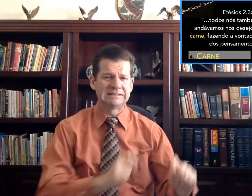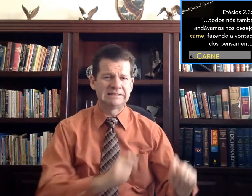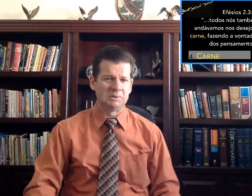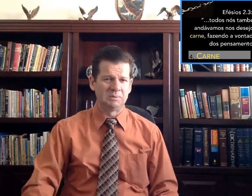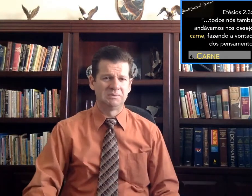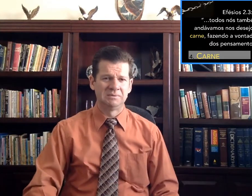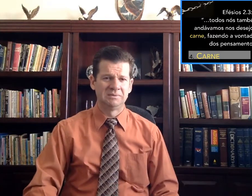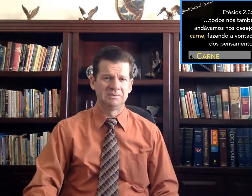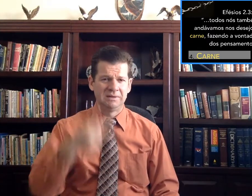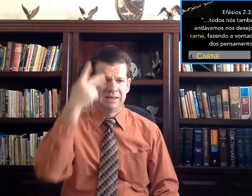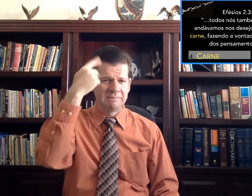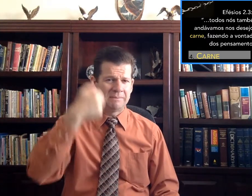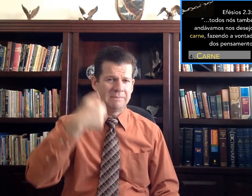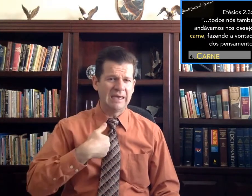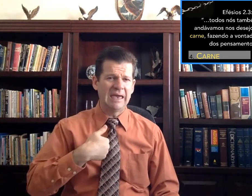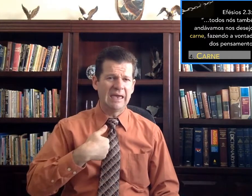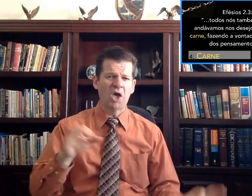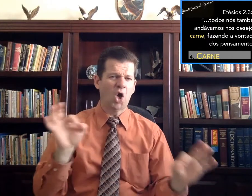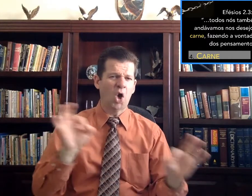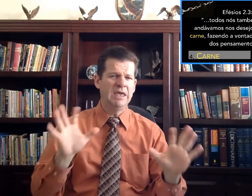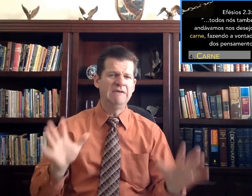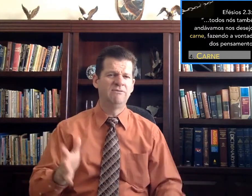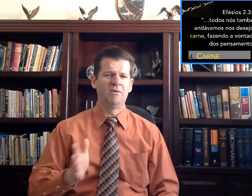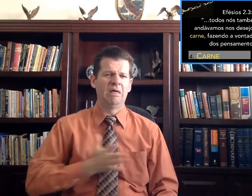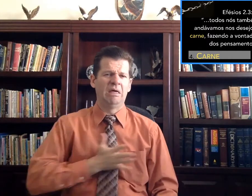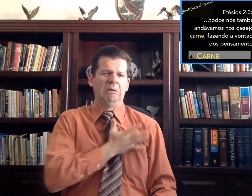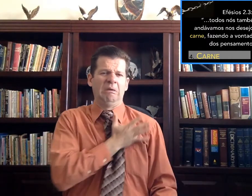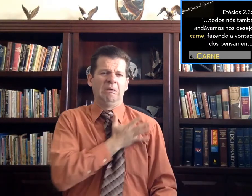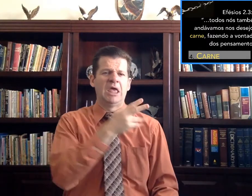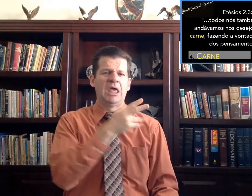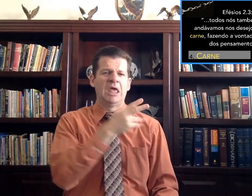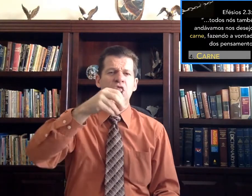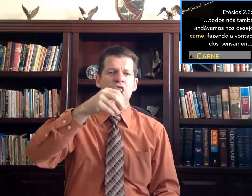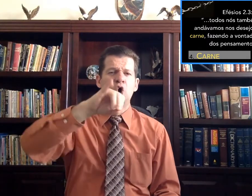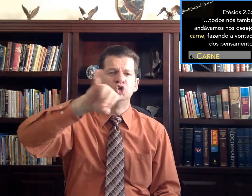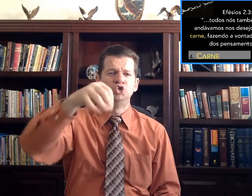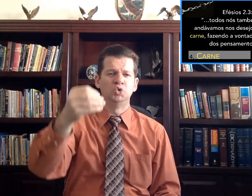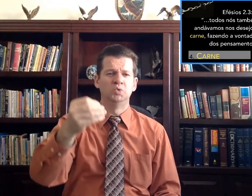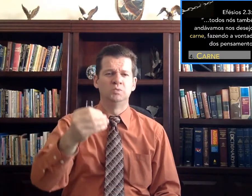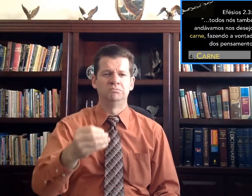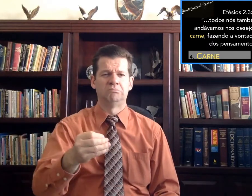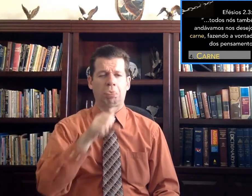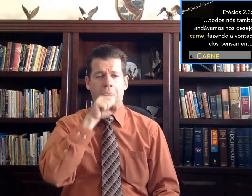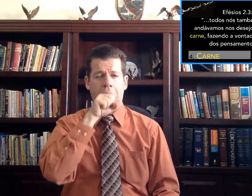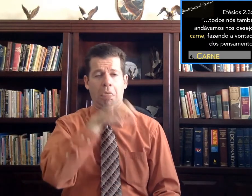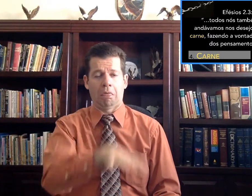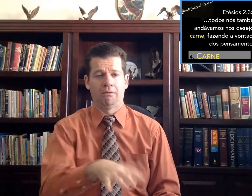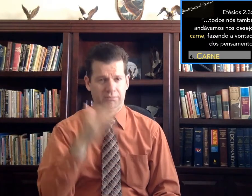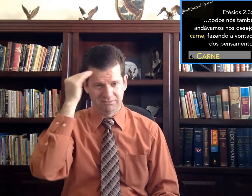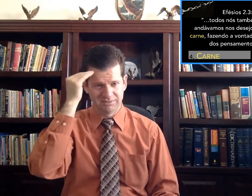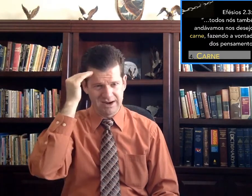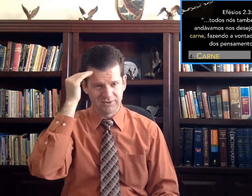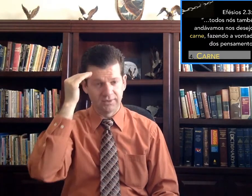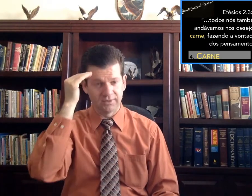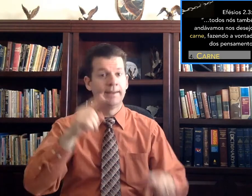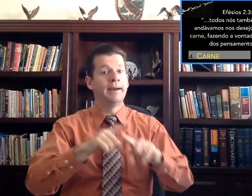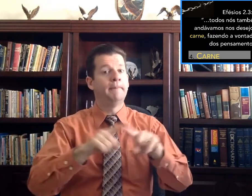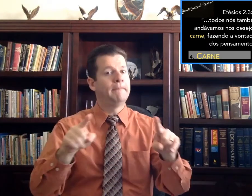tentação. Para mim é horrível. É nojo. Certo?